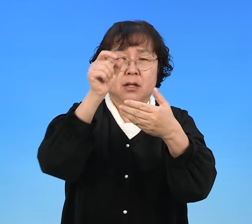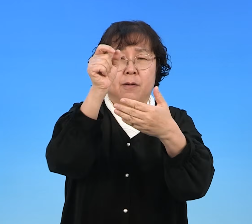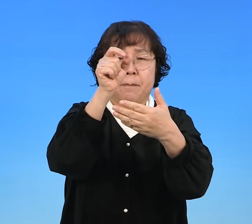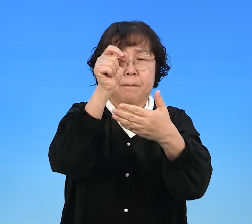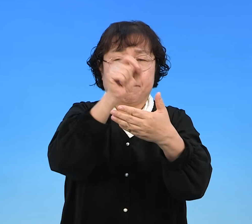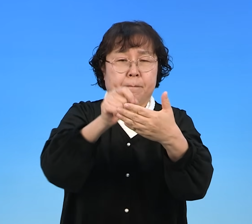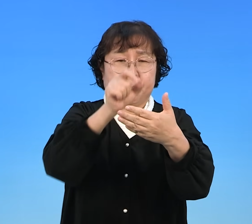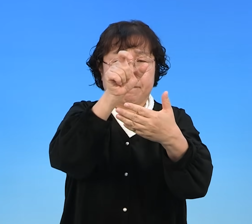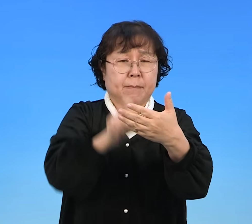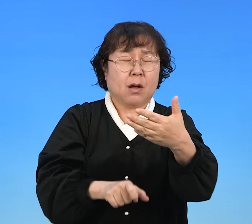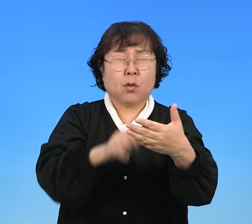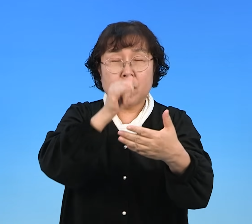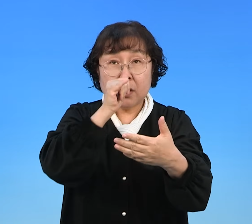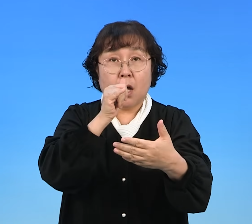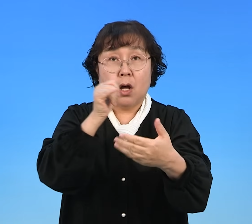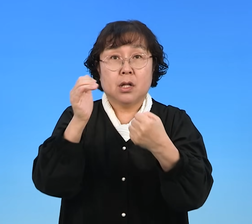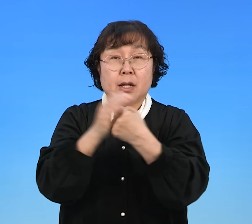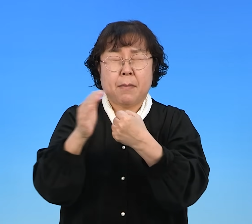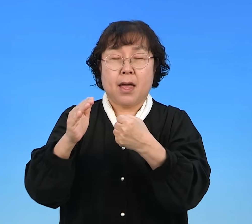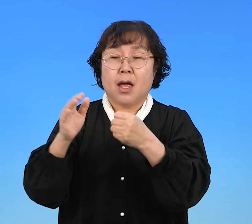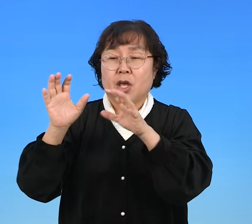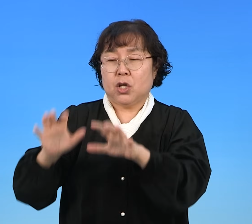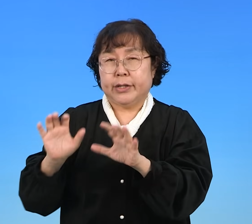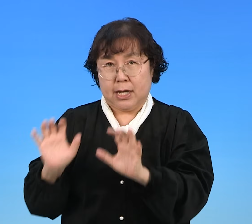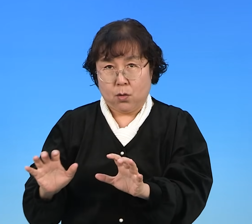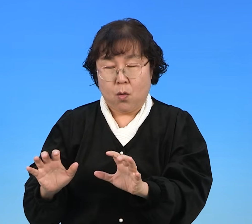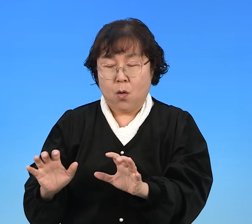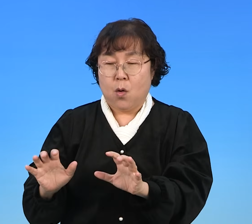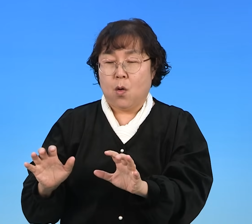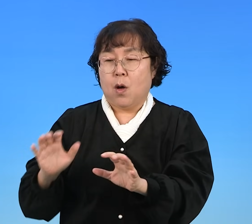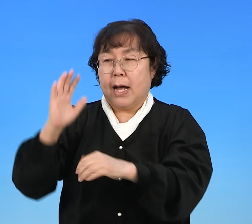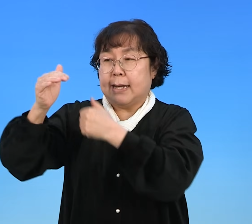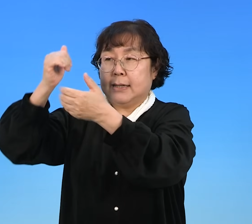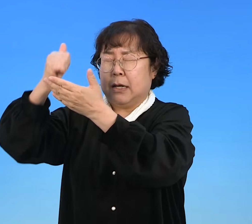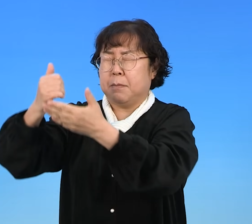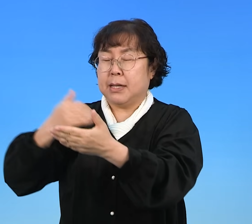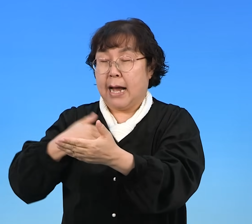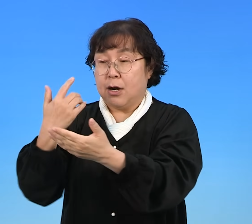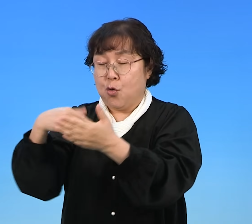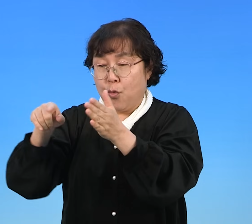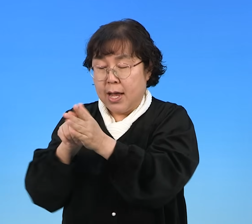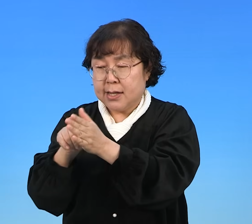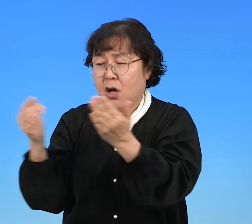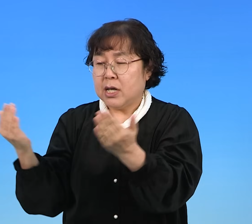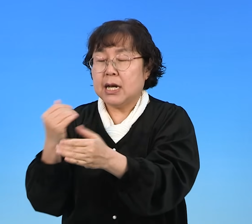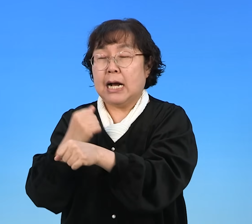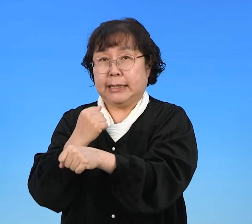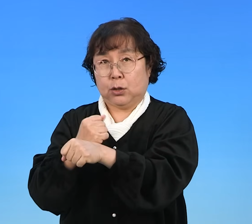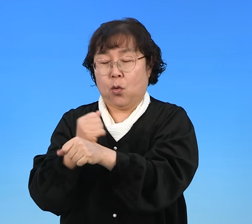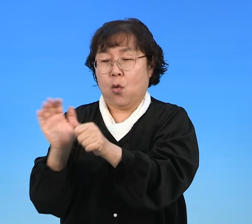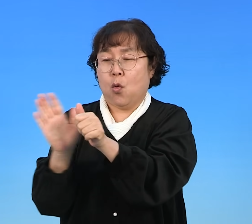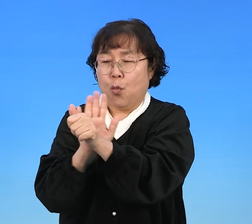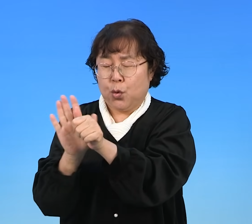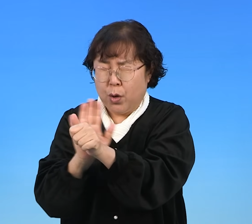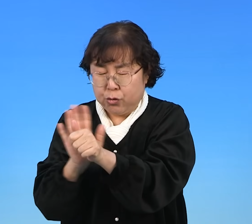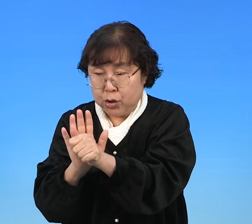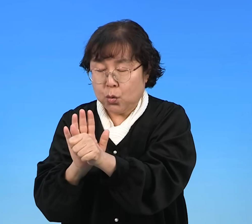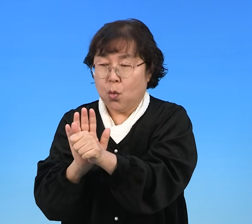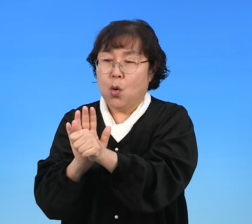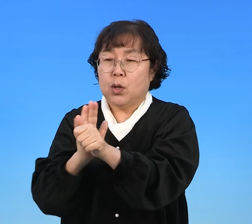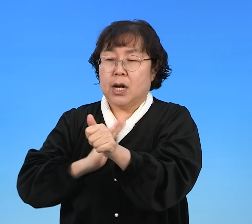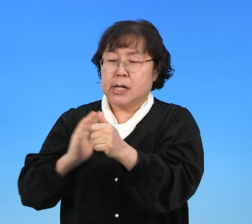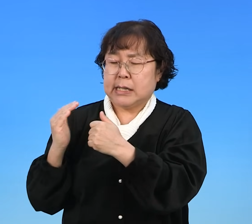일하심, 그래서 저를 회복시켜 주시고 저를 싸매어 주시고 다시 일어나게 하시고 회복의 은혜를 주시고 이거를